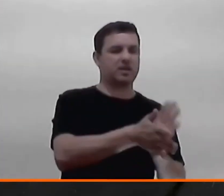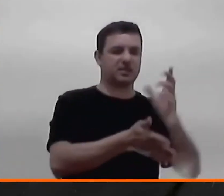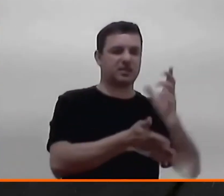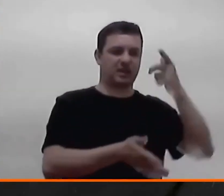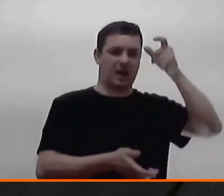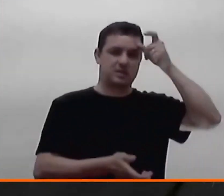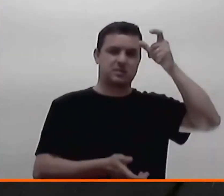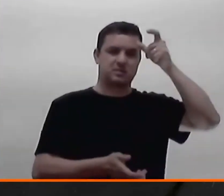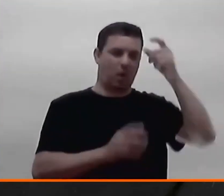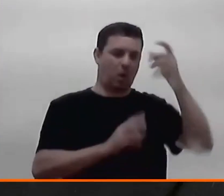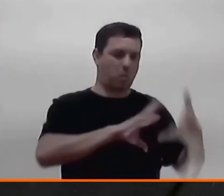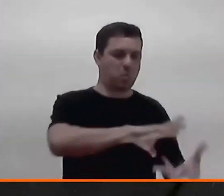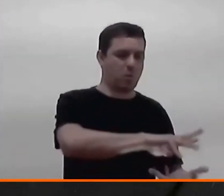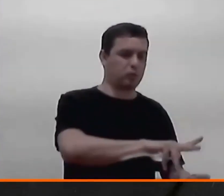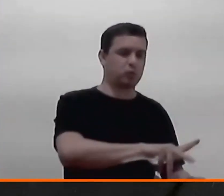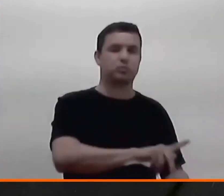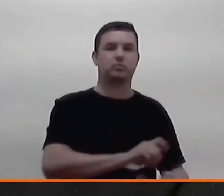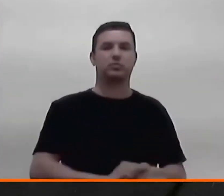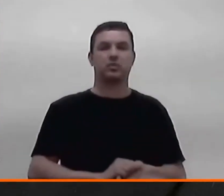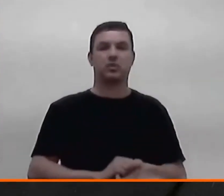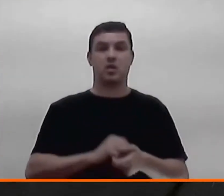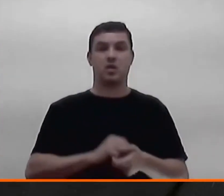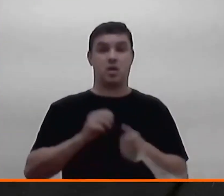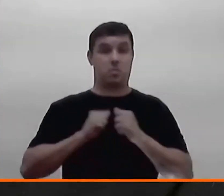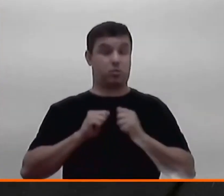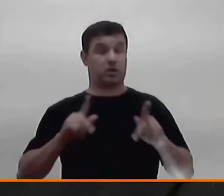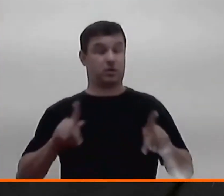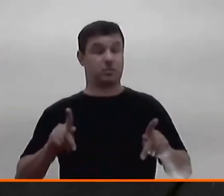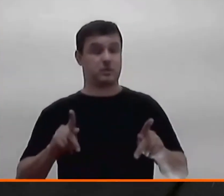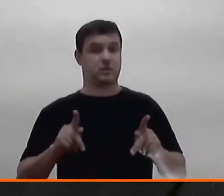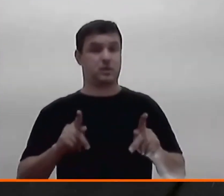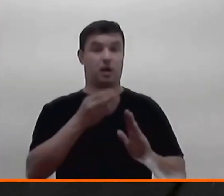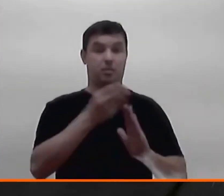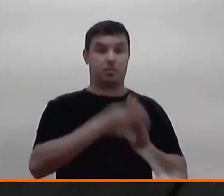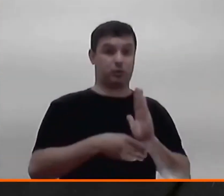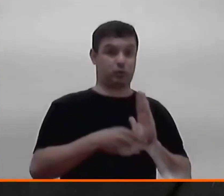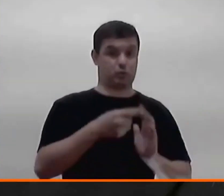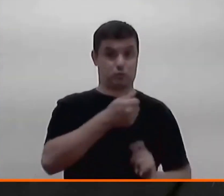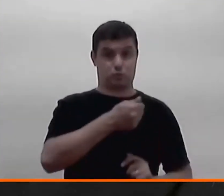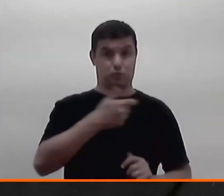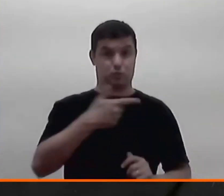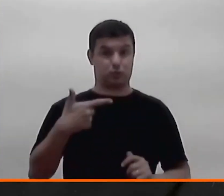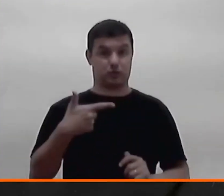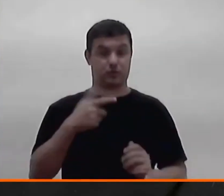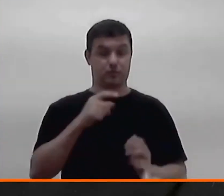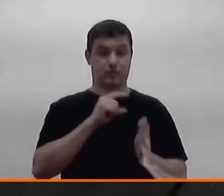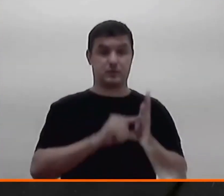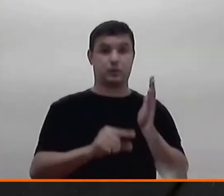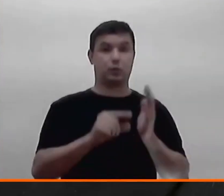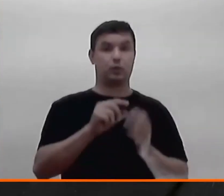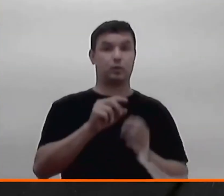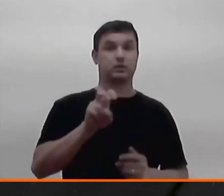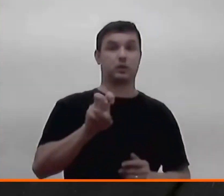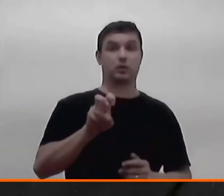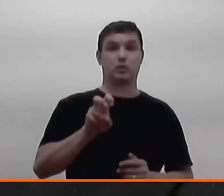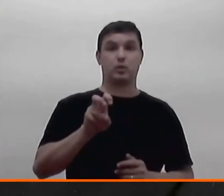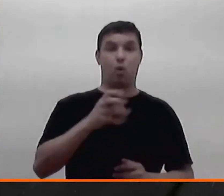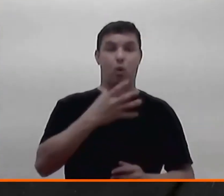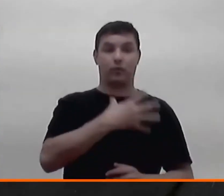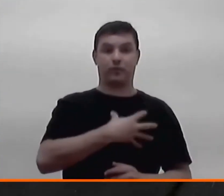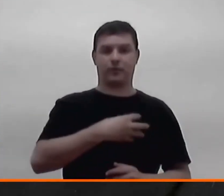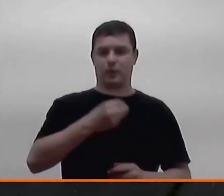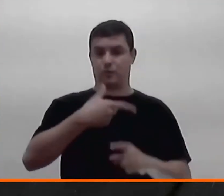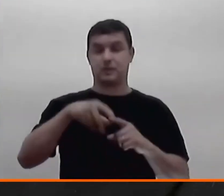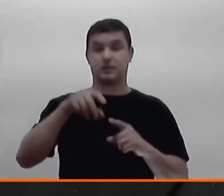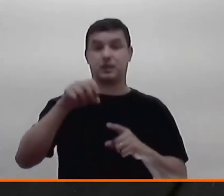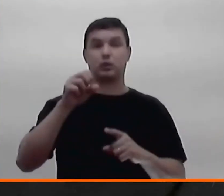Em Apocalipse 12, 5, ali também fala do filho varão que regerá as nações com cetro